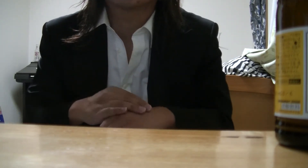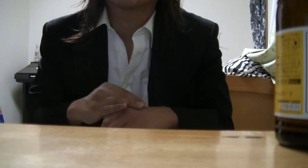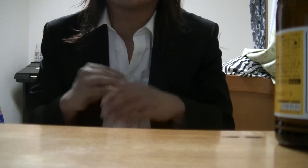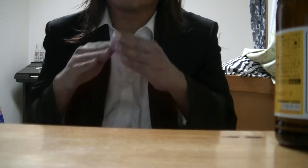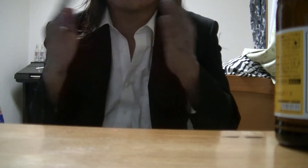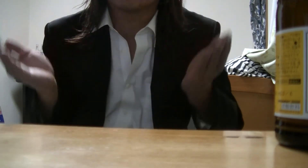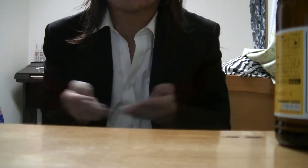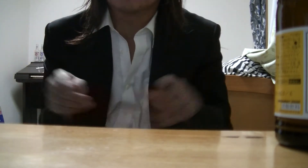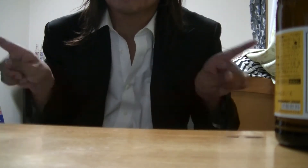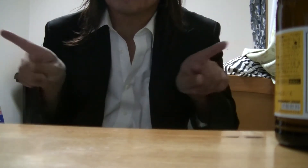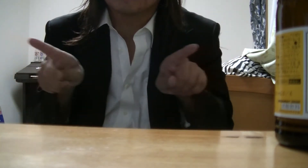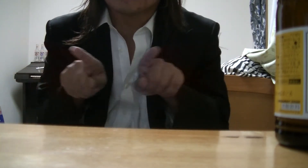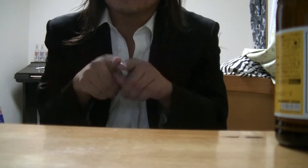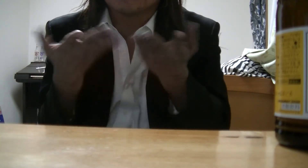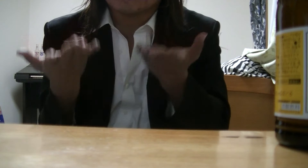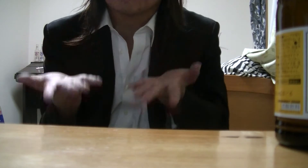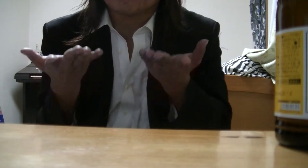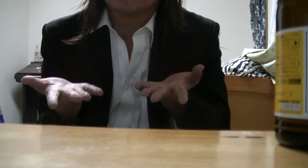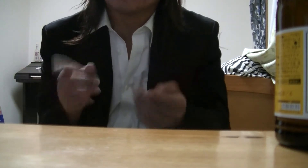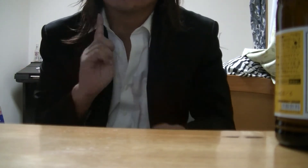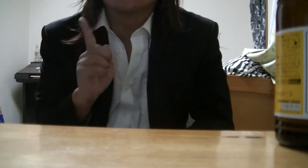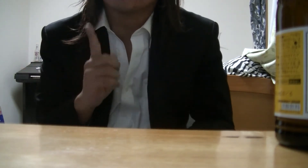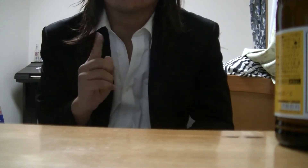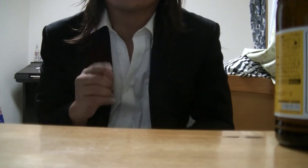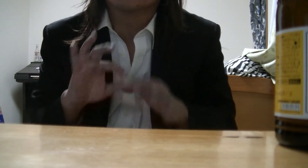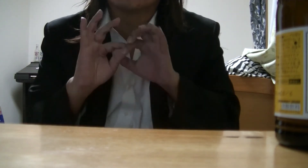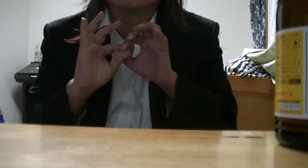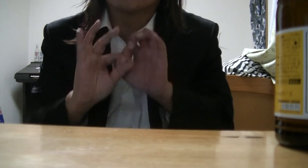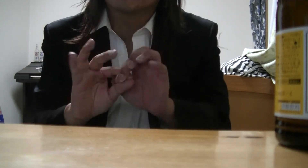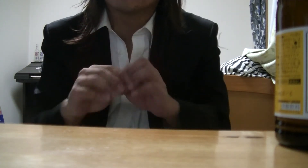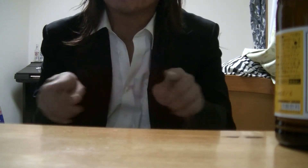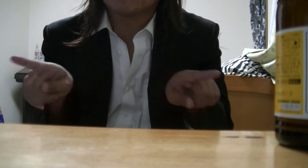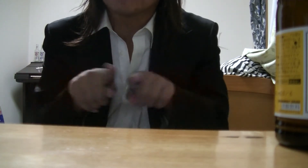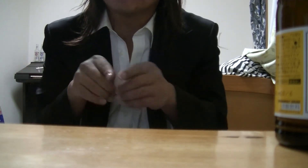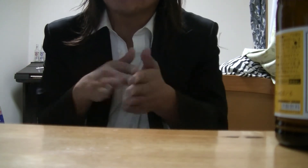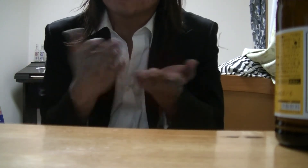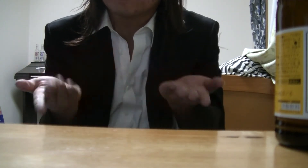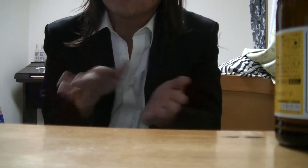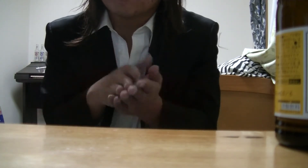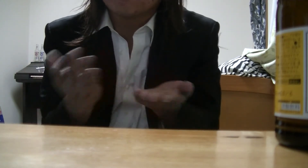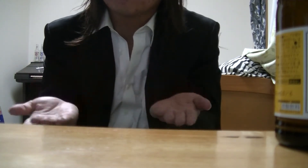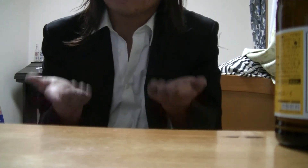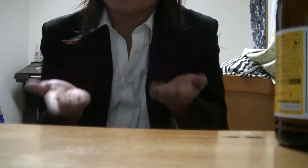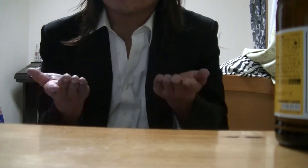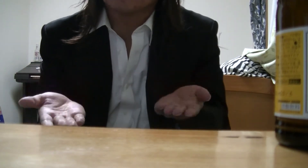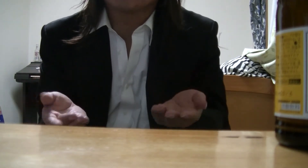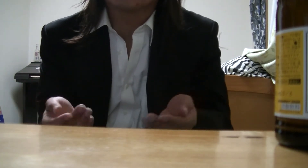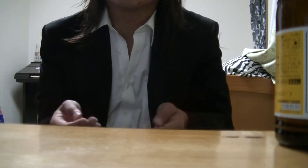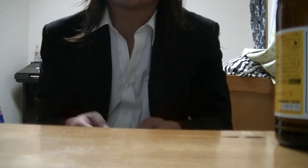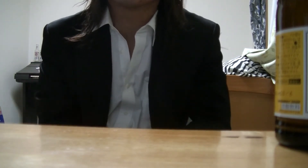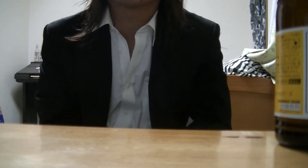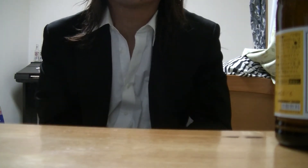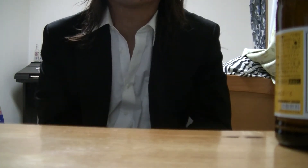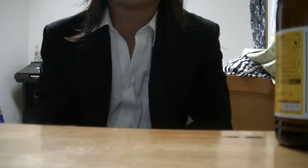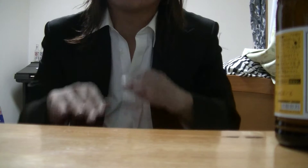ディアを本と言います。だからできるだけ本を読むことです。しかもどのように読んだらいいか、大量に読むことです